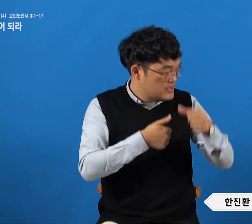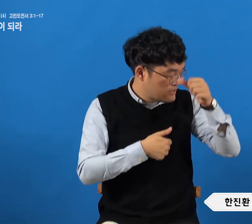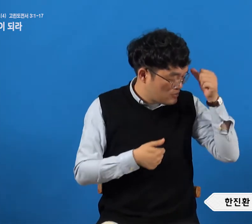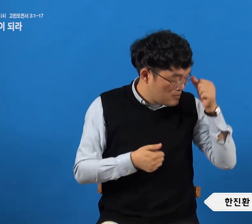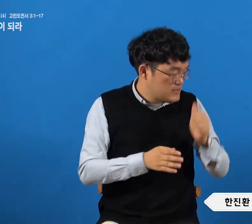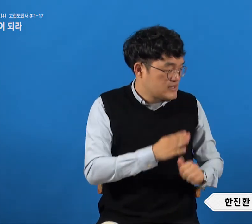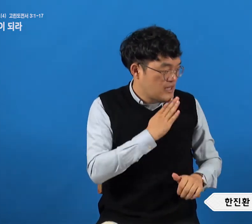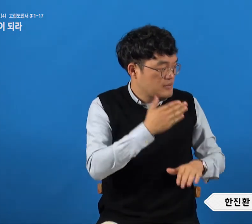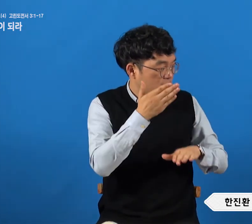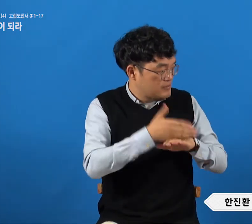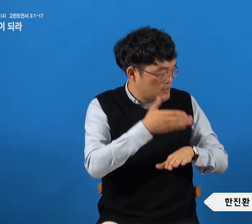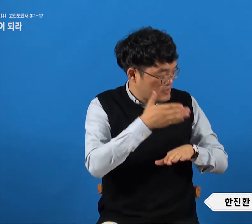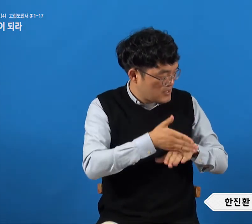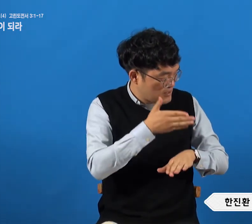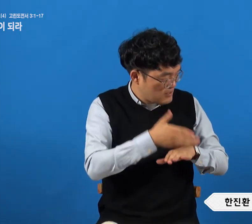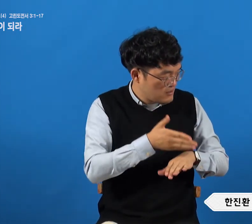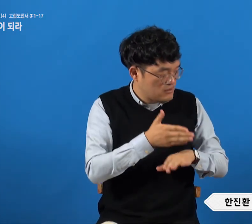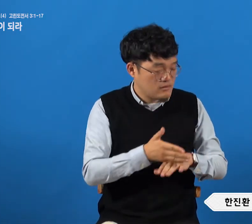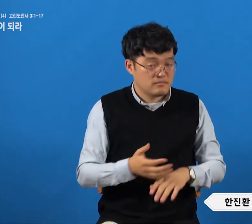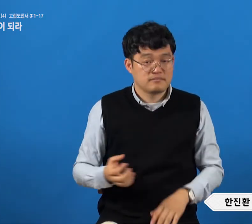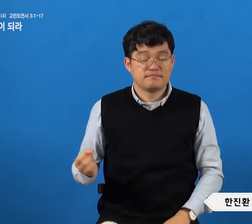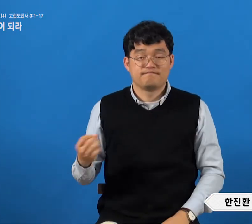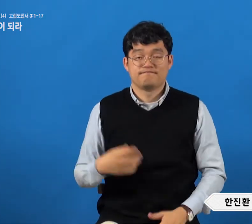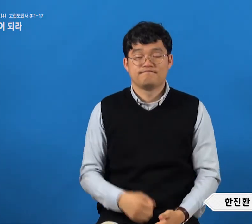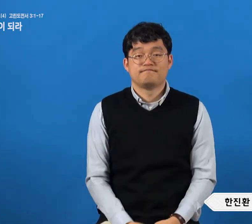목사님, 장로님 참 감사했습니다.